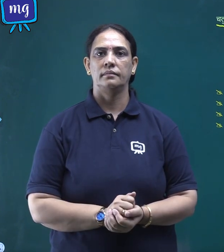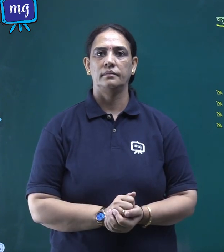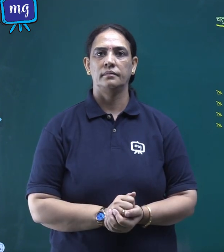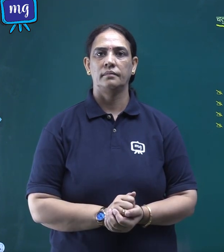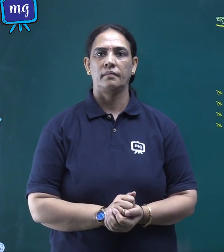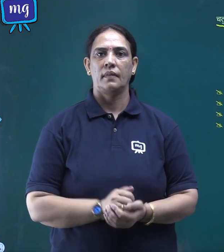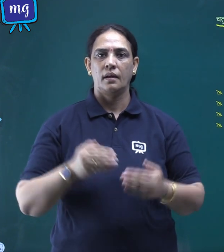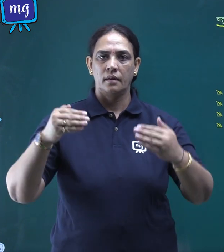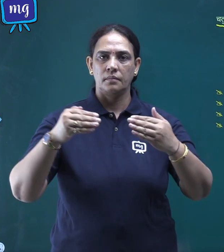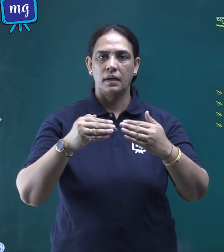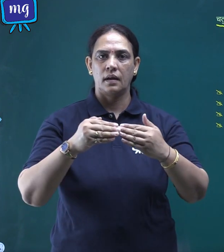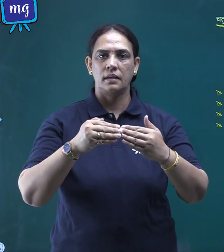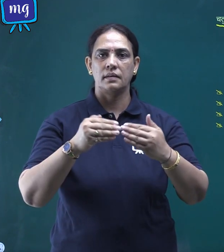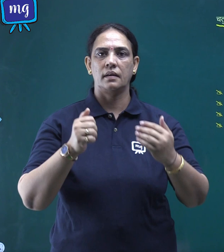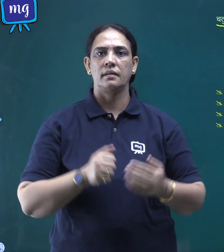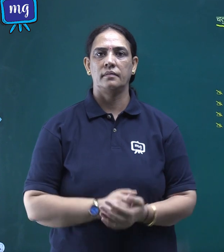जोड़ने से